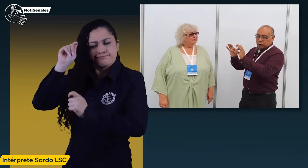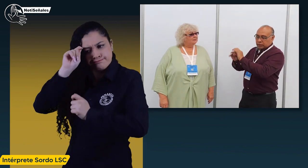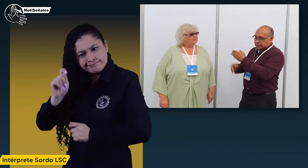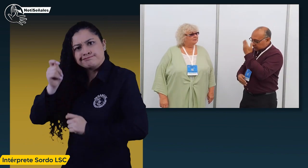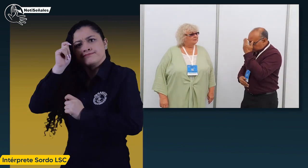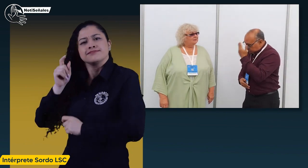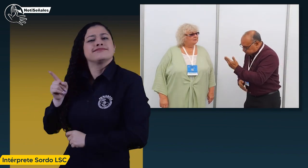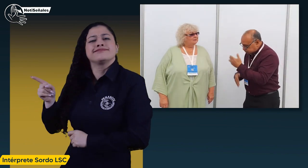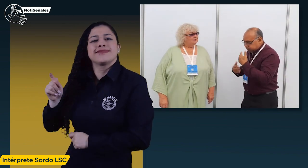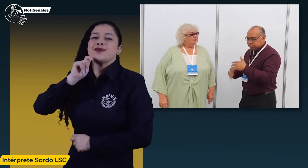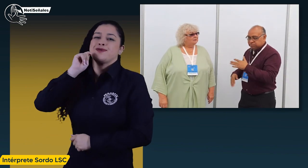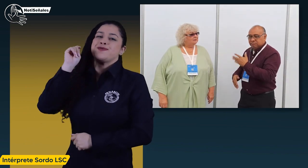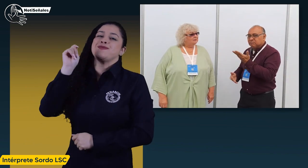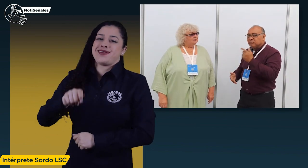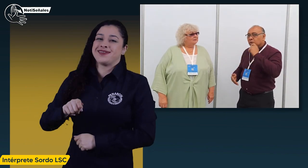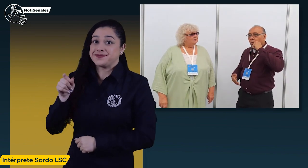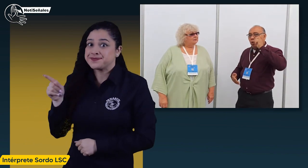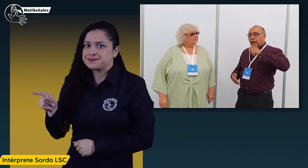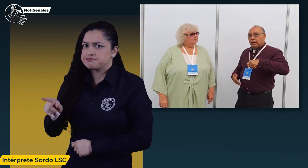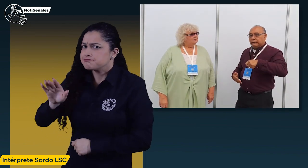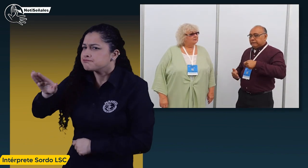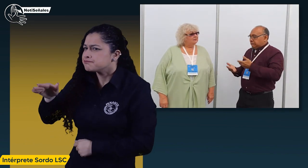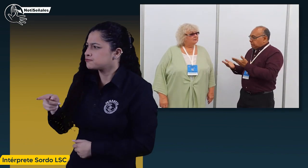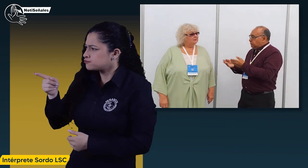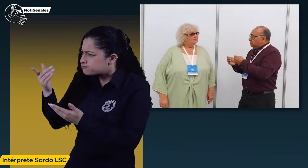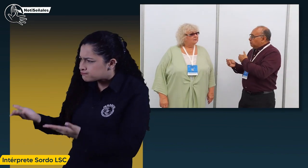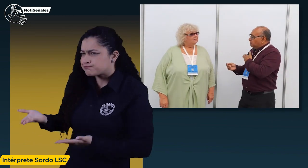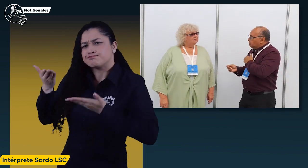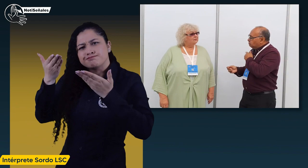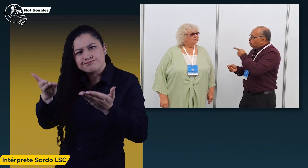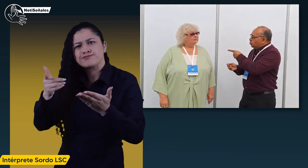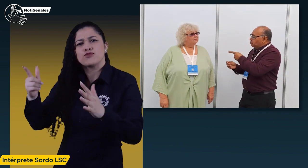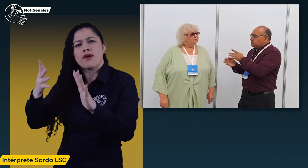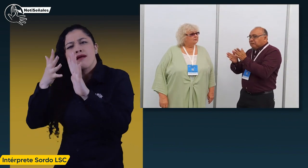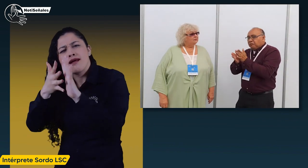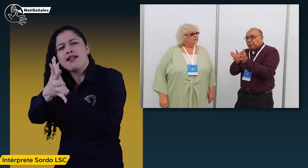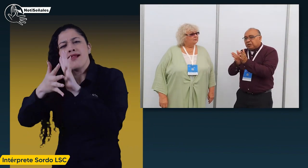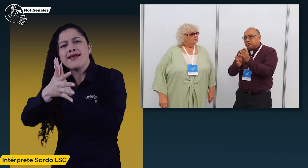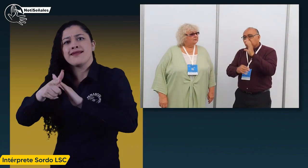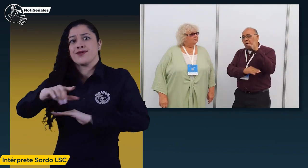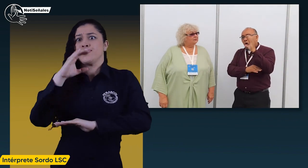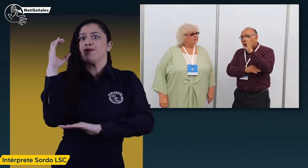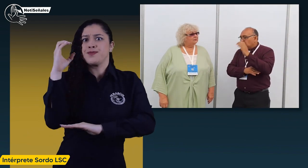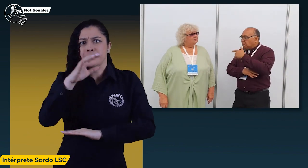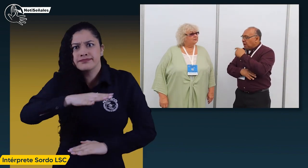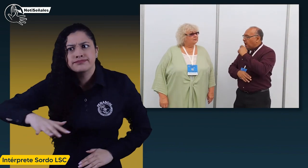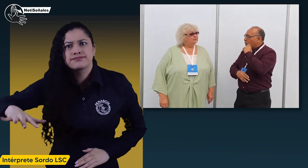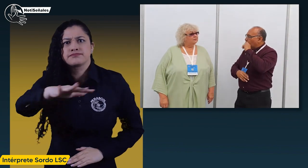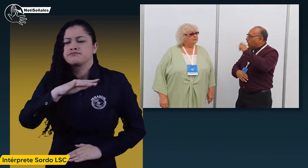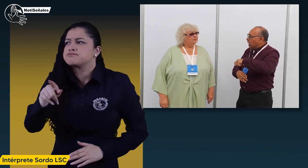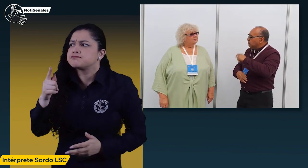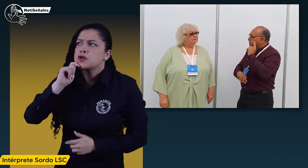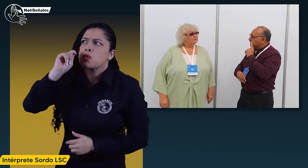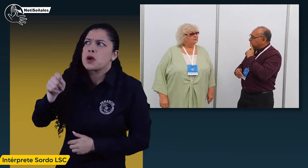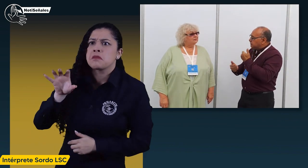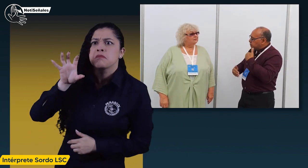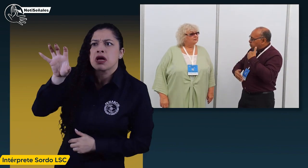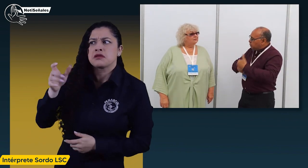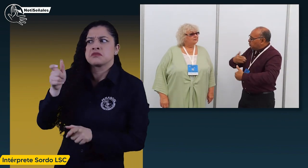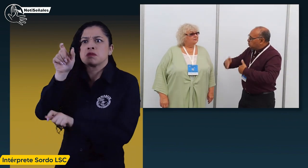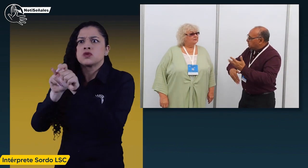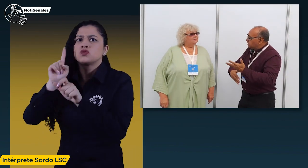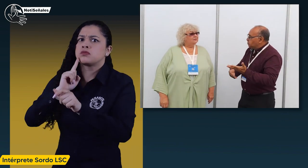honorable de Ucrania preséntate cuéntale a Colombia acerca de tu país Ucrania Cómo están las personas